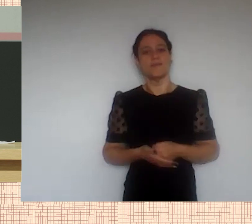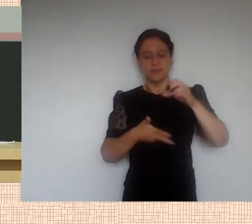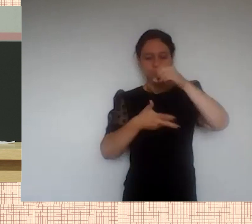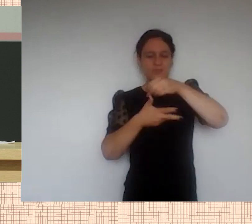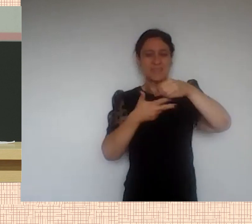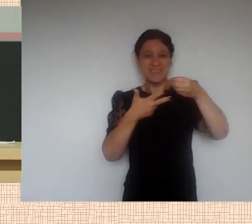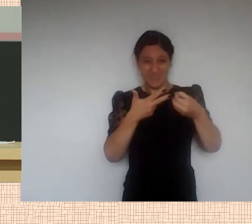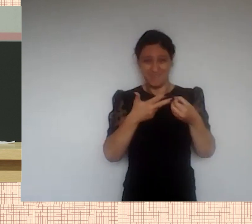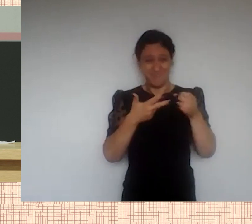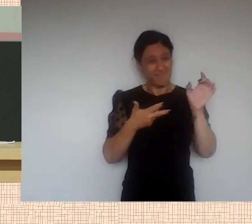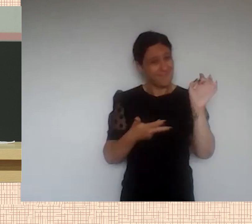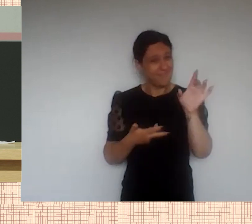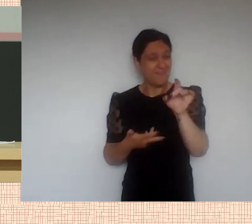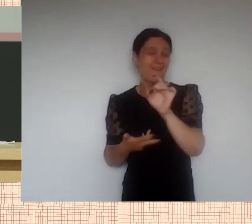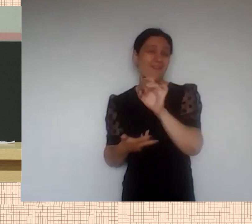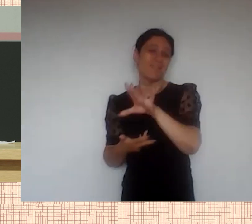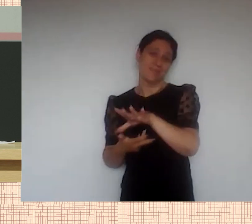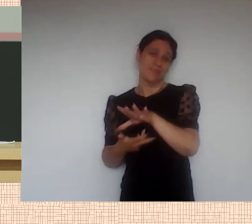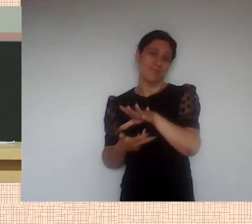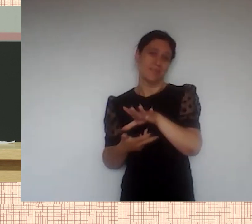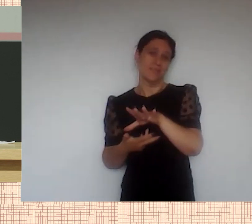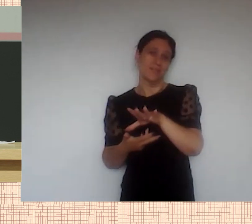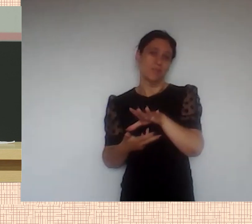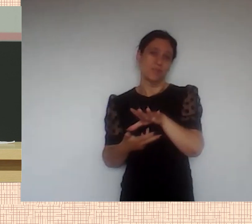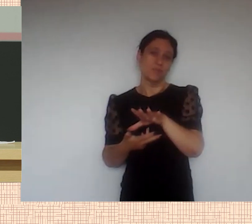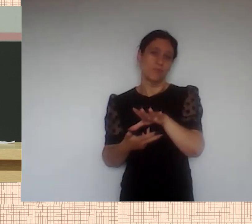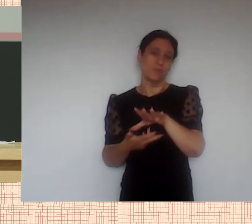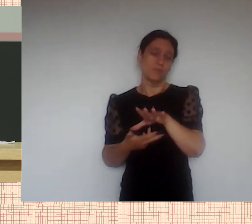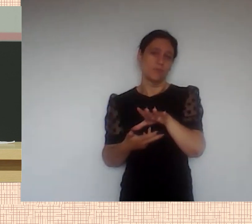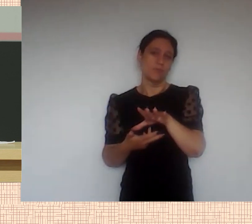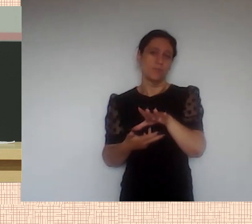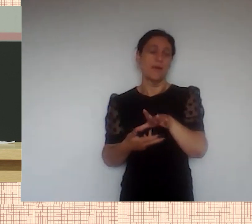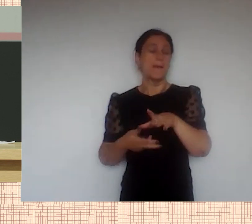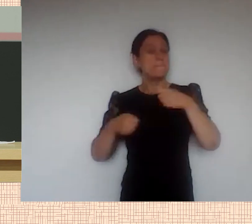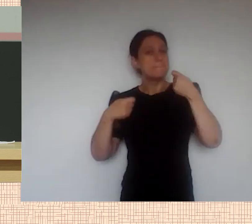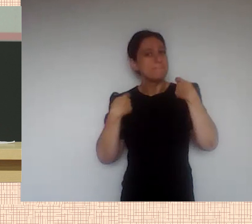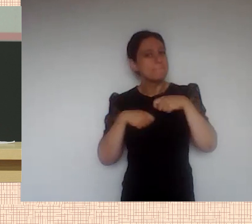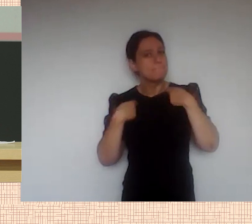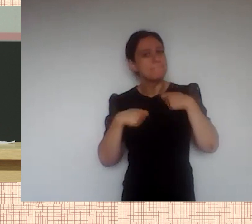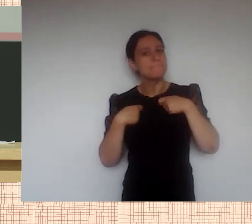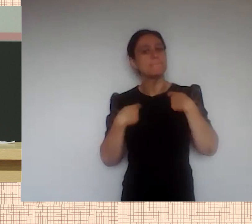E cada célula do seu corpo é ávida